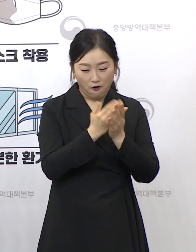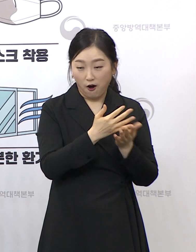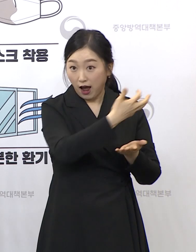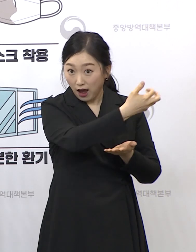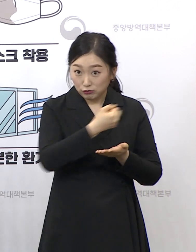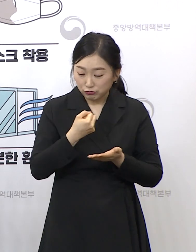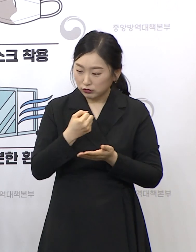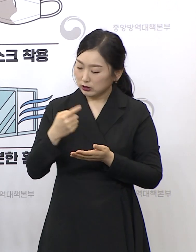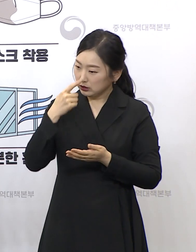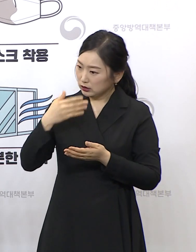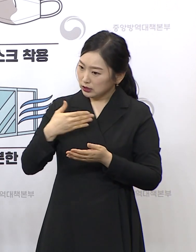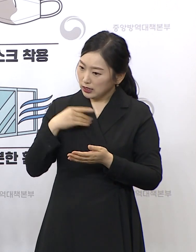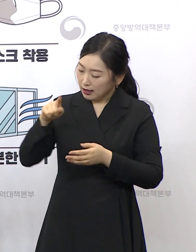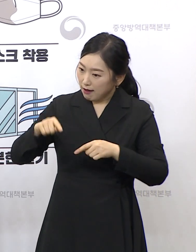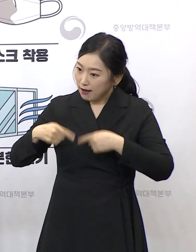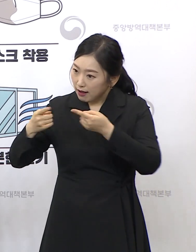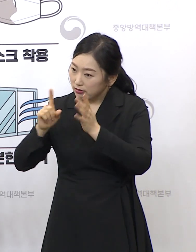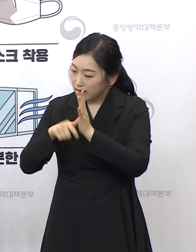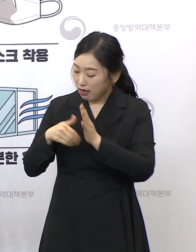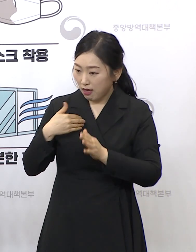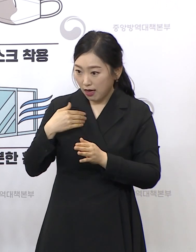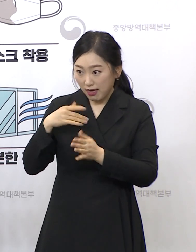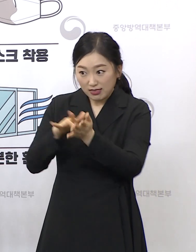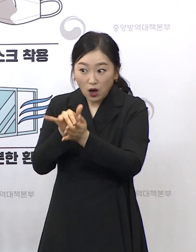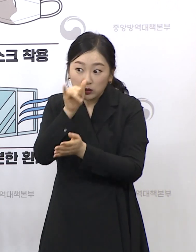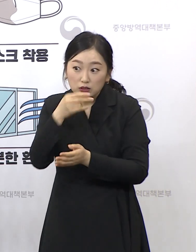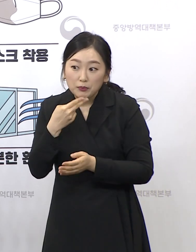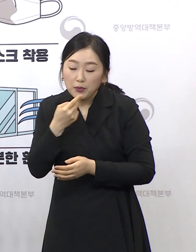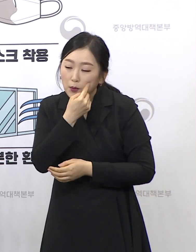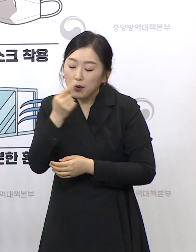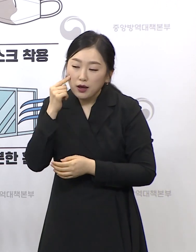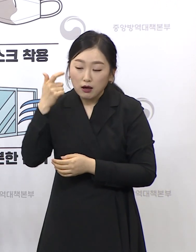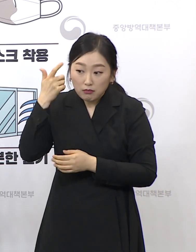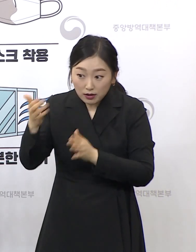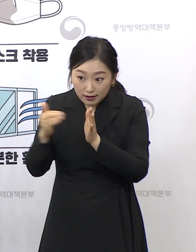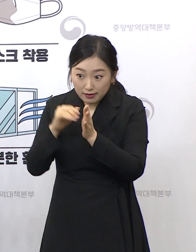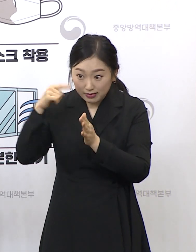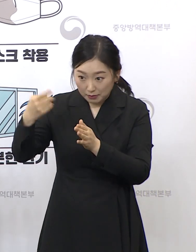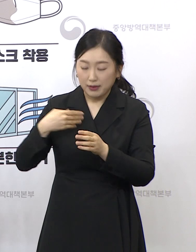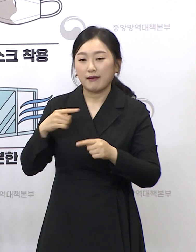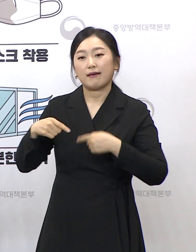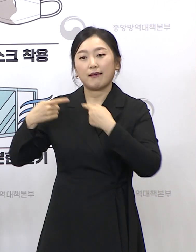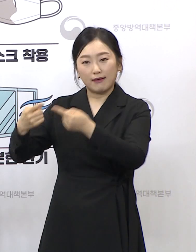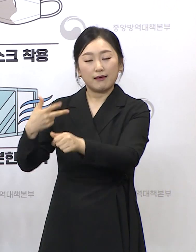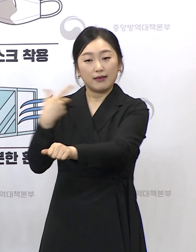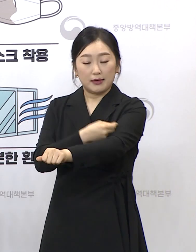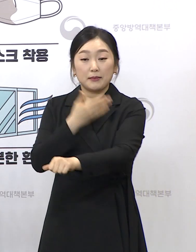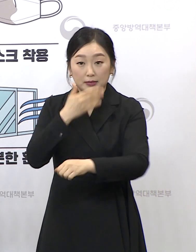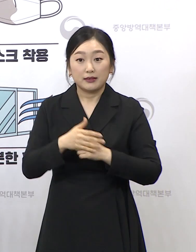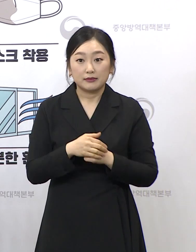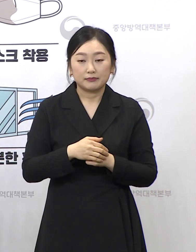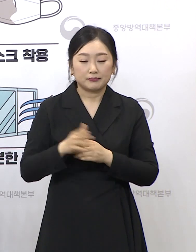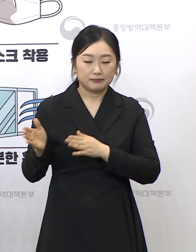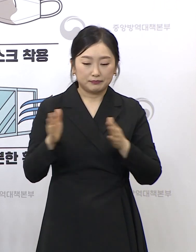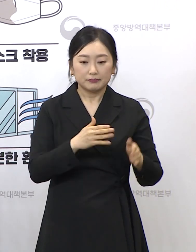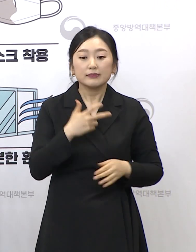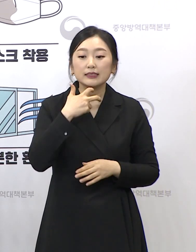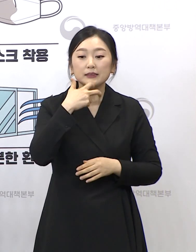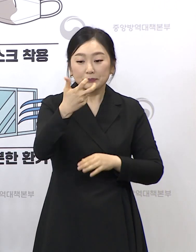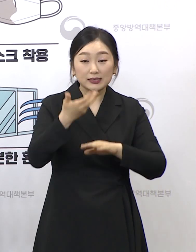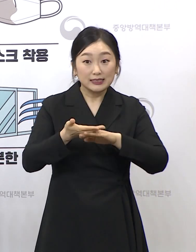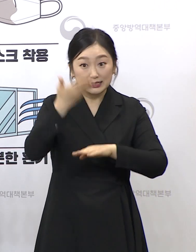가능 여부를 확인하고 방문하시면 됩니다. 현재 70세 이상 어르신을 대상으로